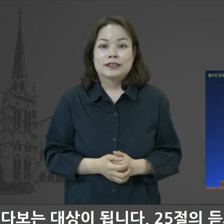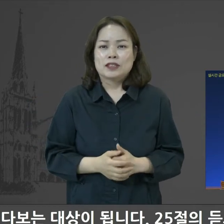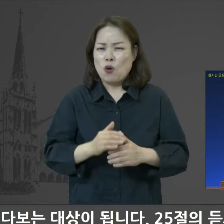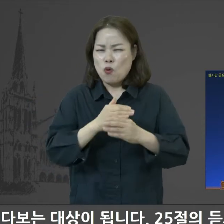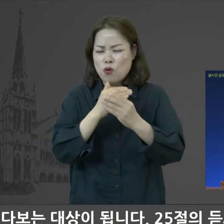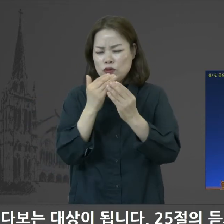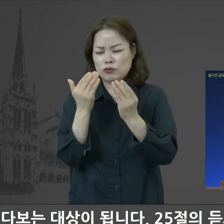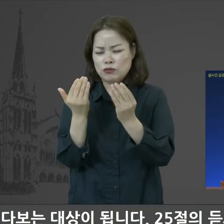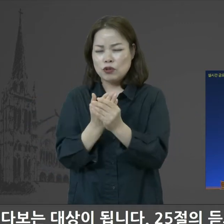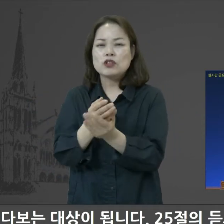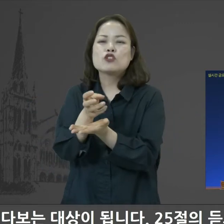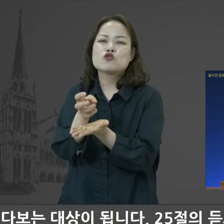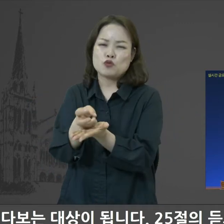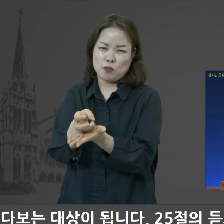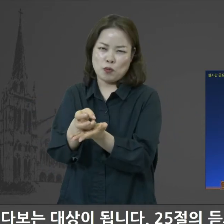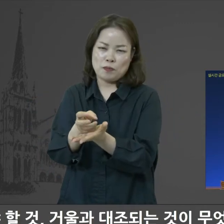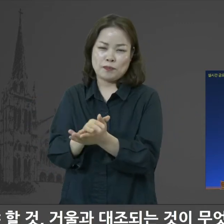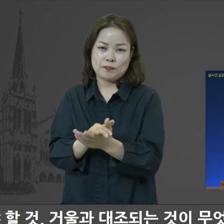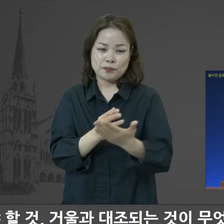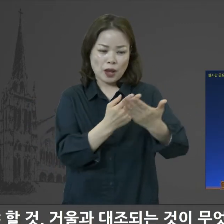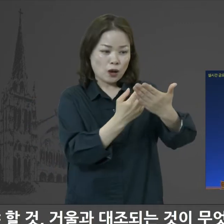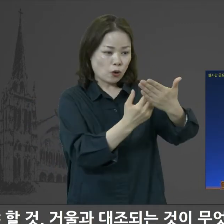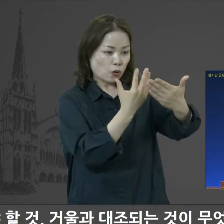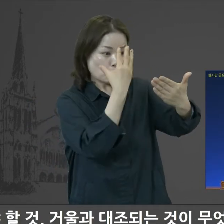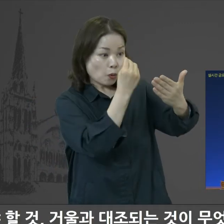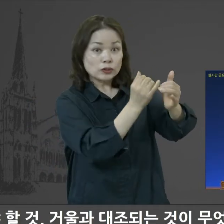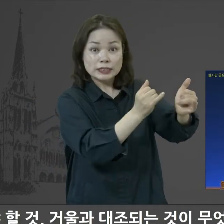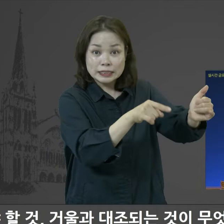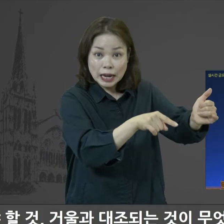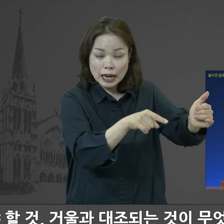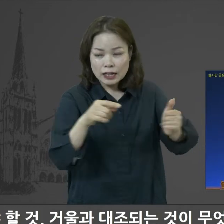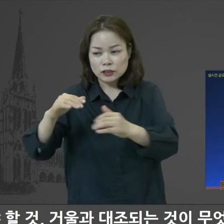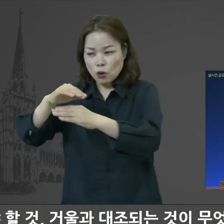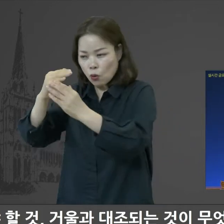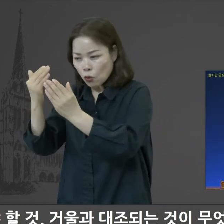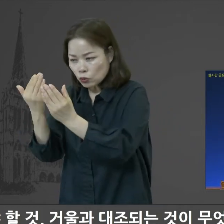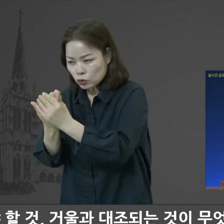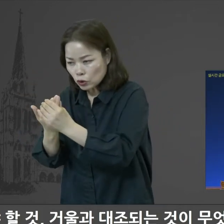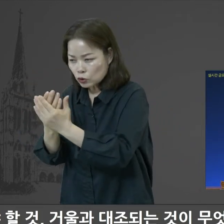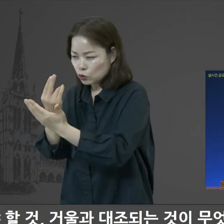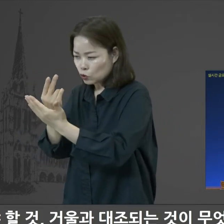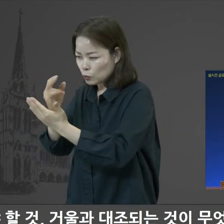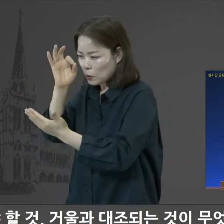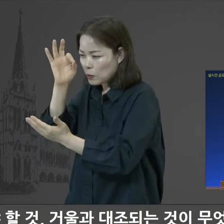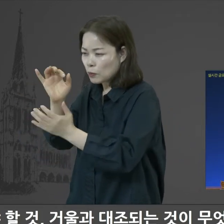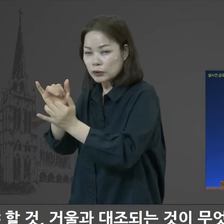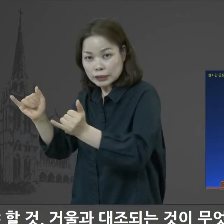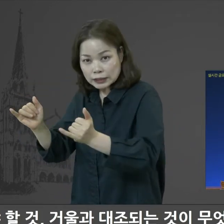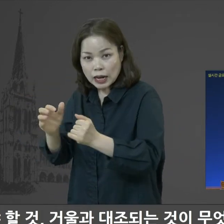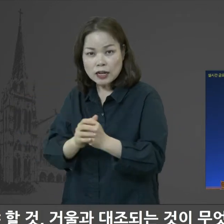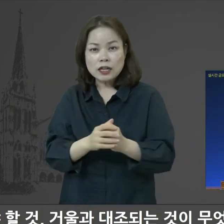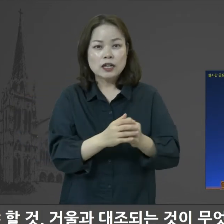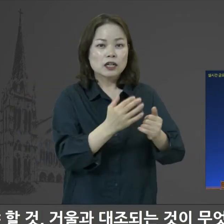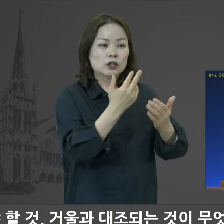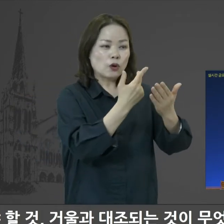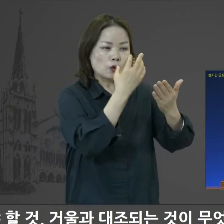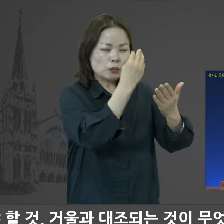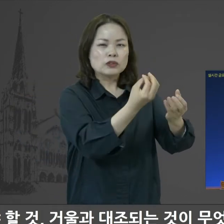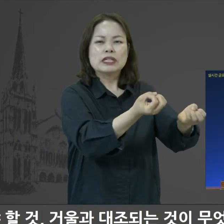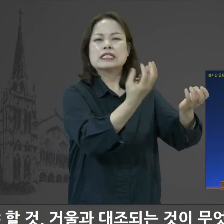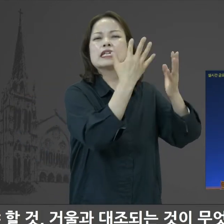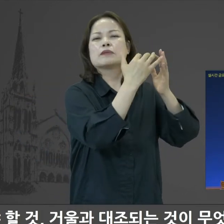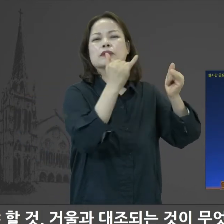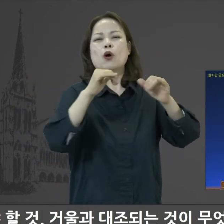온전한 율법이죠. 거울을 들여다보는 자, 온전한 율법을 들여다보는 자. 거울을 들여다보는 자는 잊어버리는